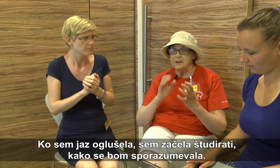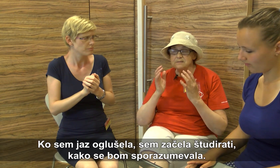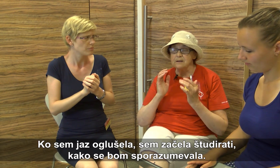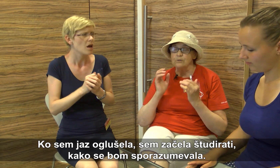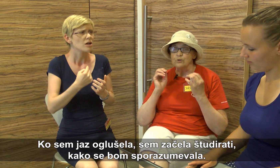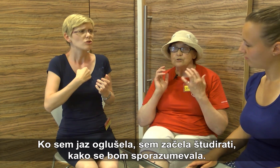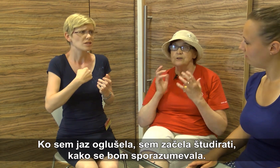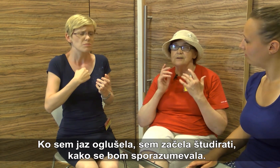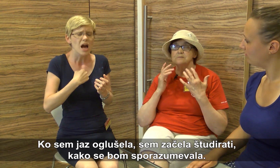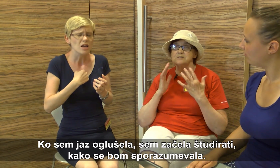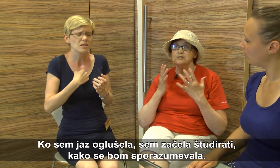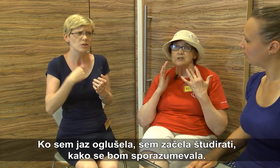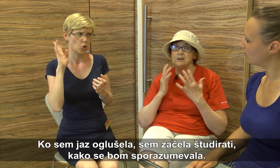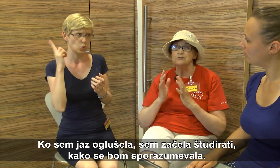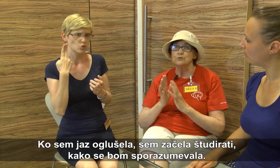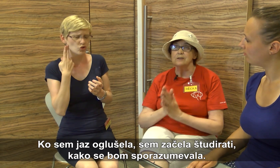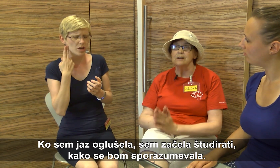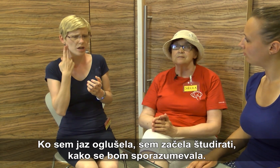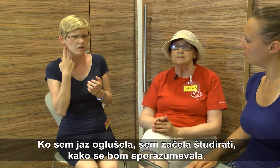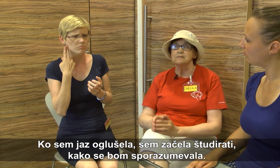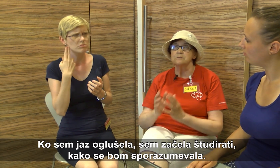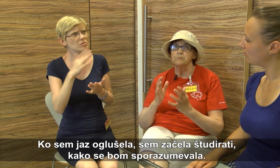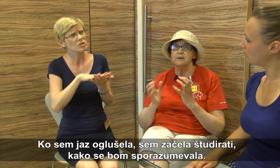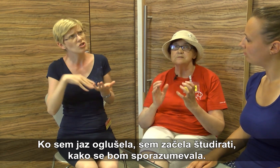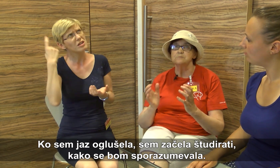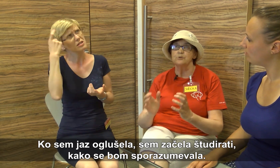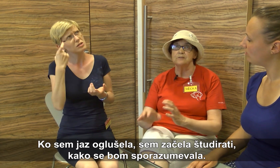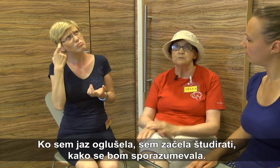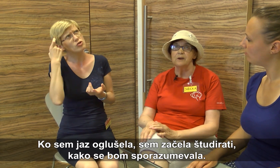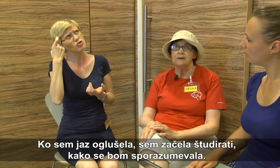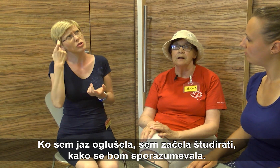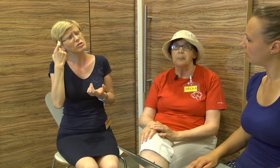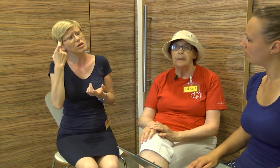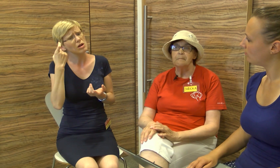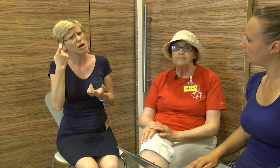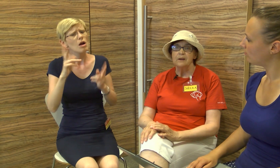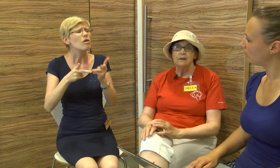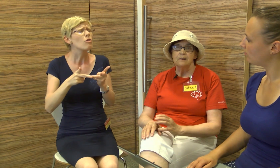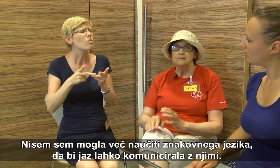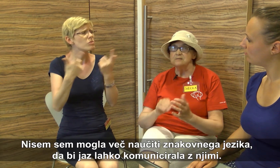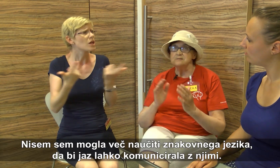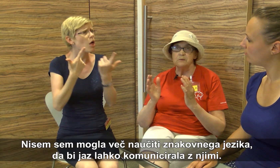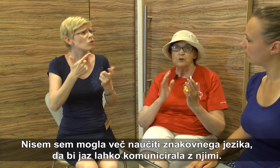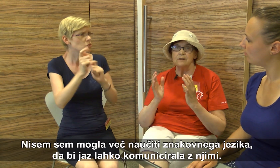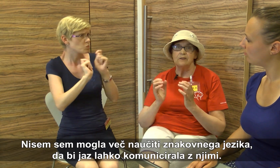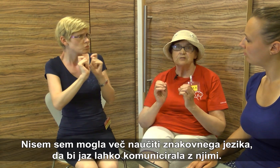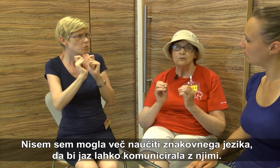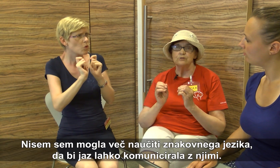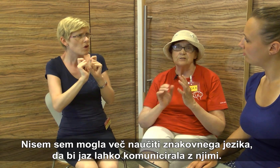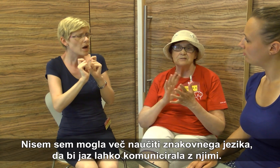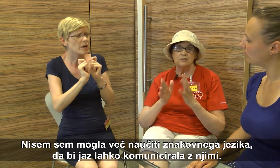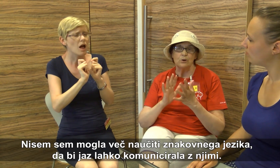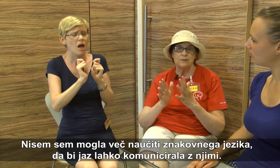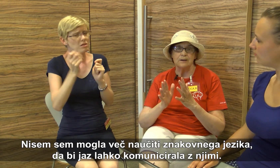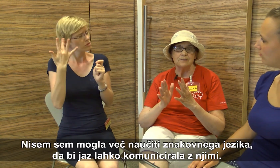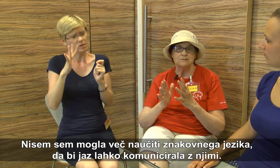Ko sem jaz nekako oglušila, sem začela študirati, kako se bom jaz porazumela. Nisem se mogla več